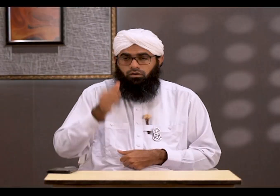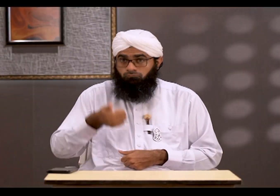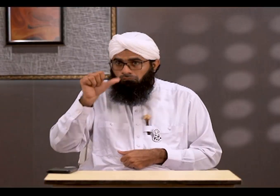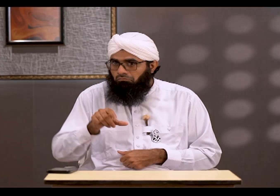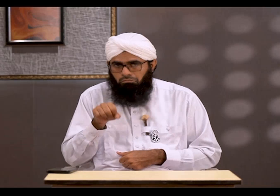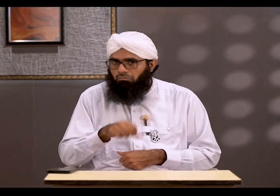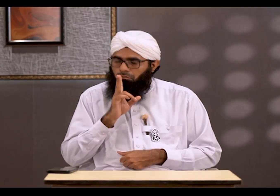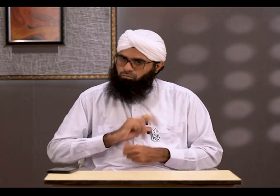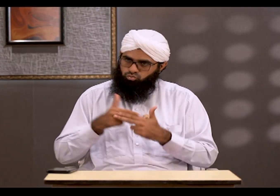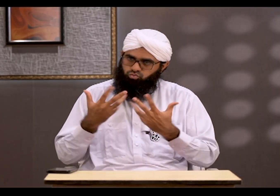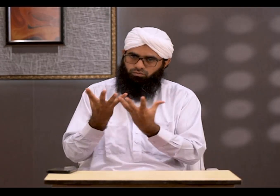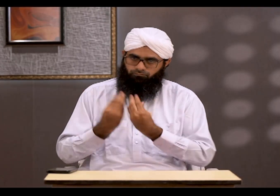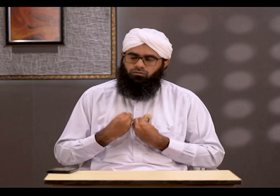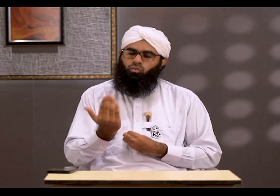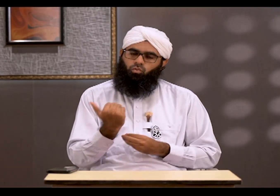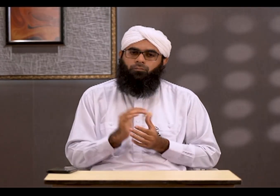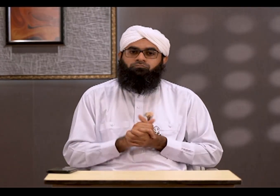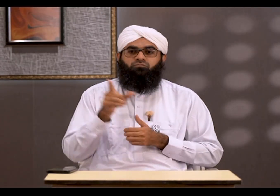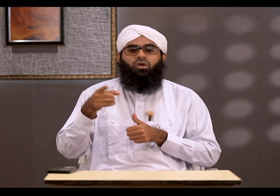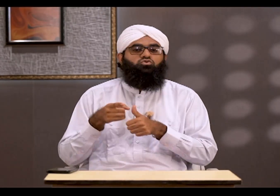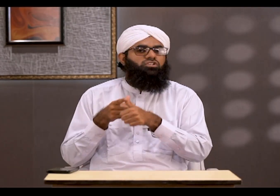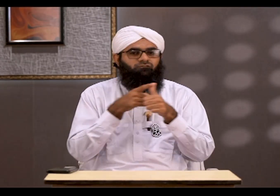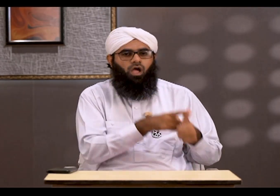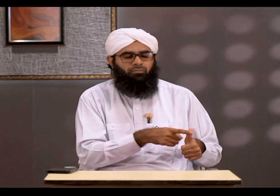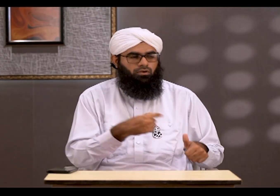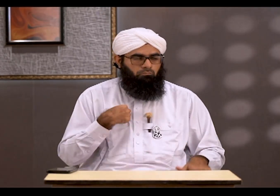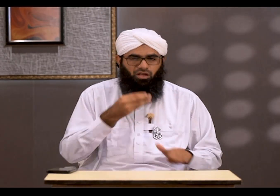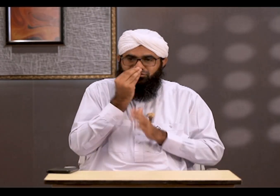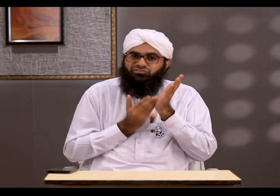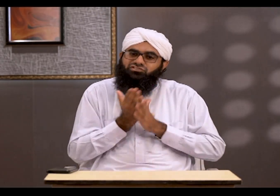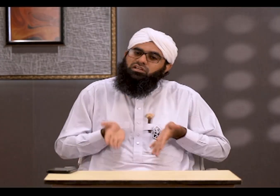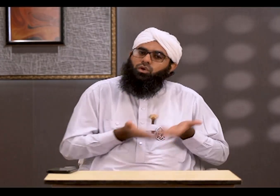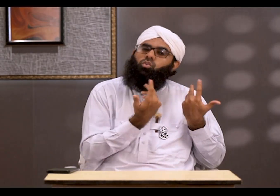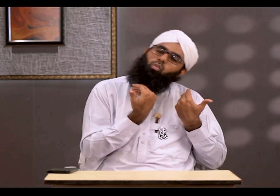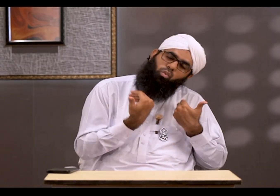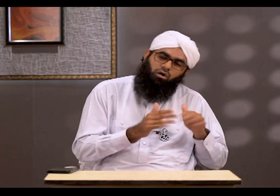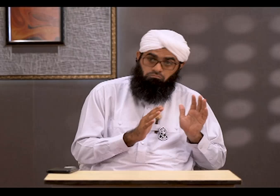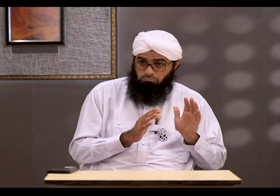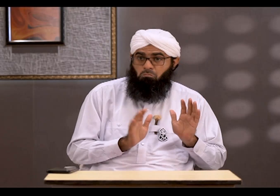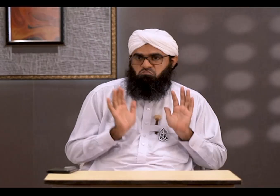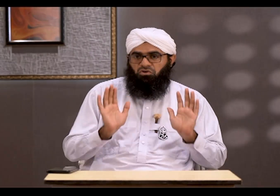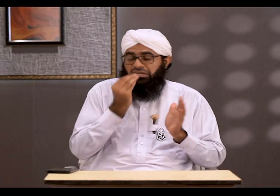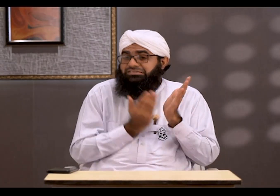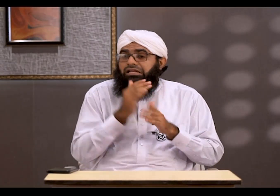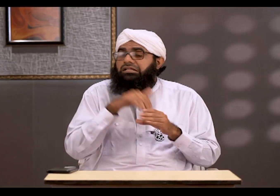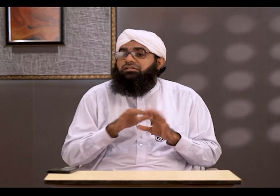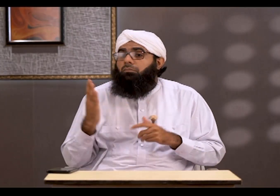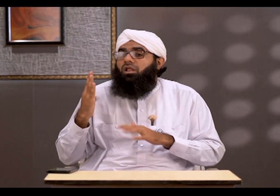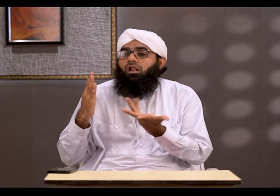ساتھ کیا معاملہ فرمایا؟ جواب دیا: مجھے جنت میں داخل کر دیا گیا۔ میں نے عرض کی: کس سبب سے؟ فرمایا: کثرت سے